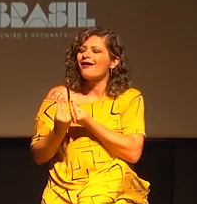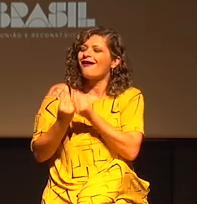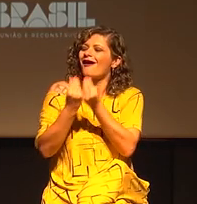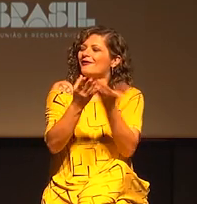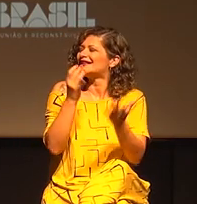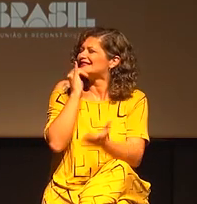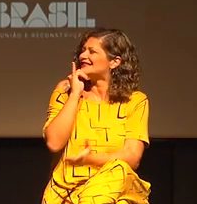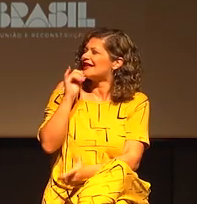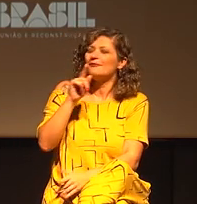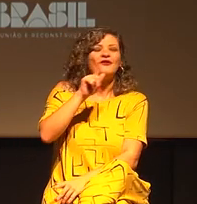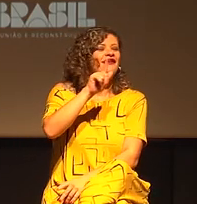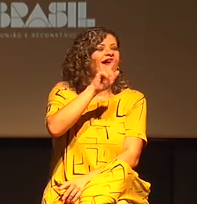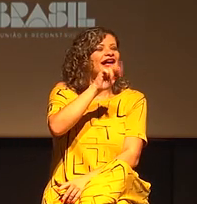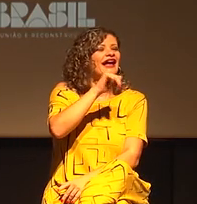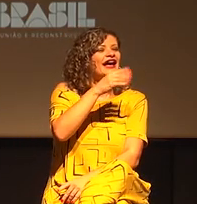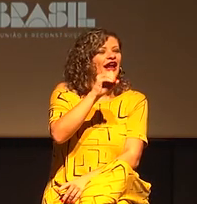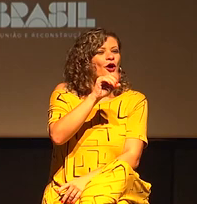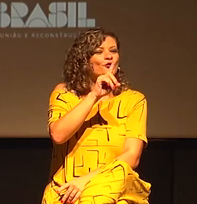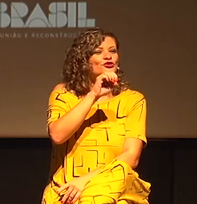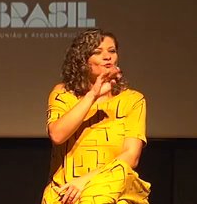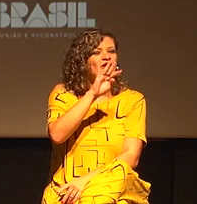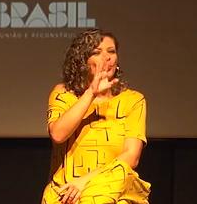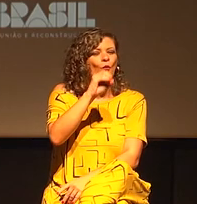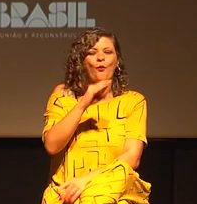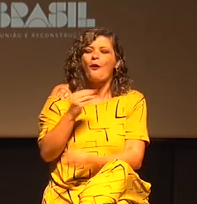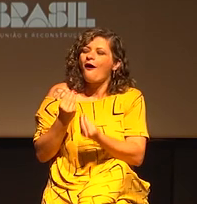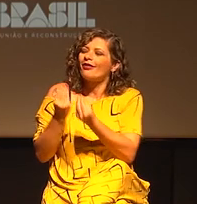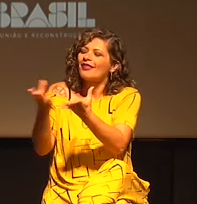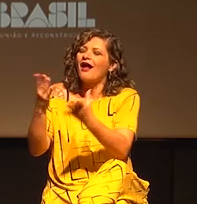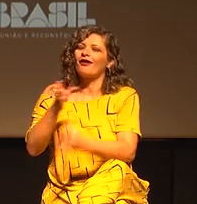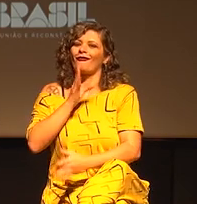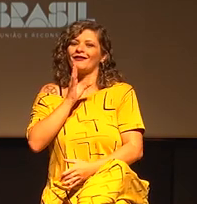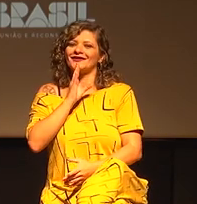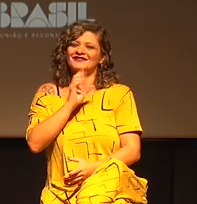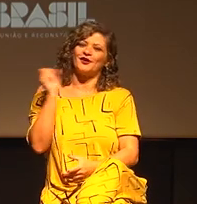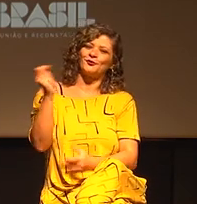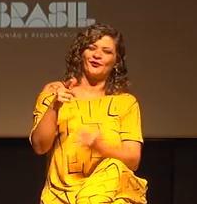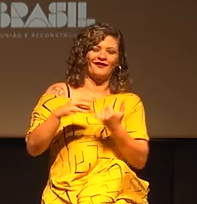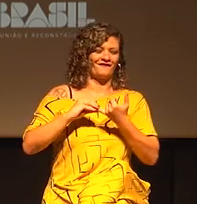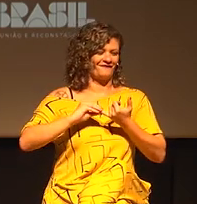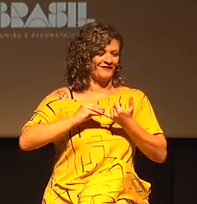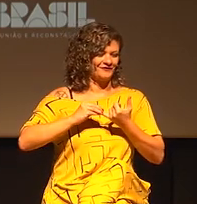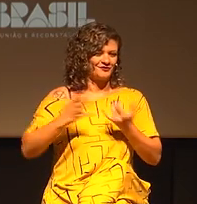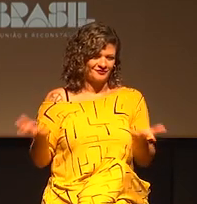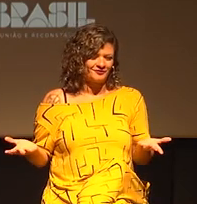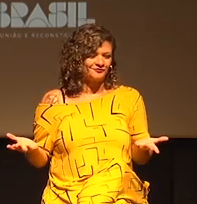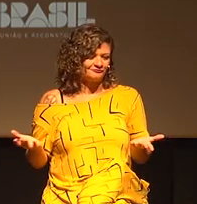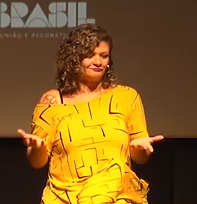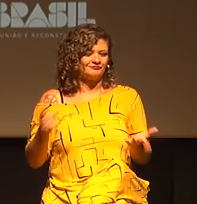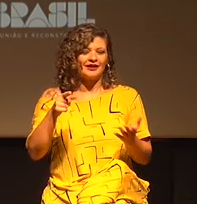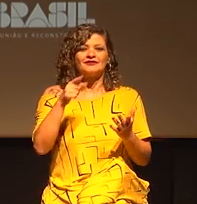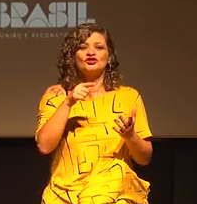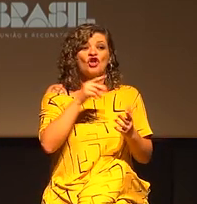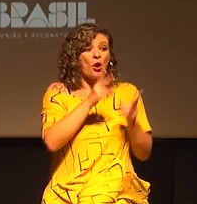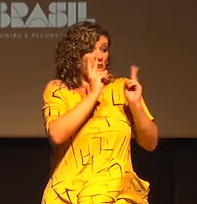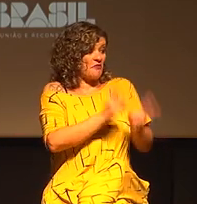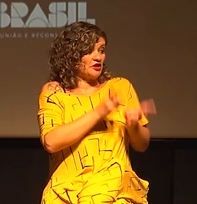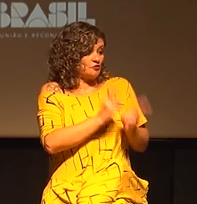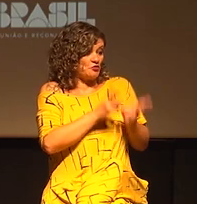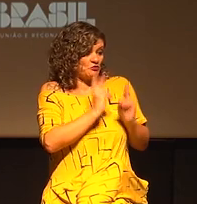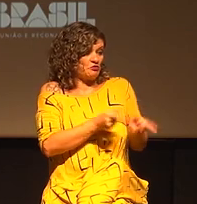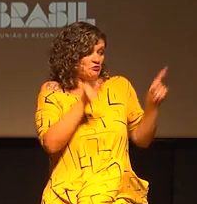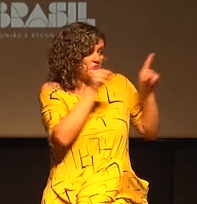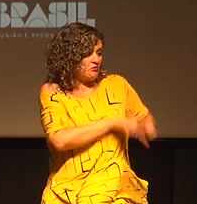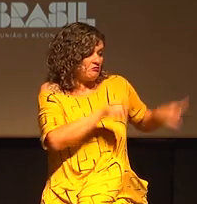quem só come o feijão né Eh tentar de alguma forma sair da monotonia alimentar que ela também existe né e